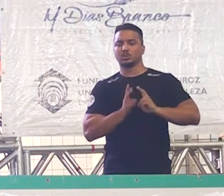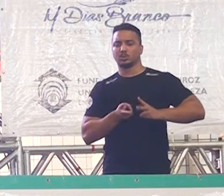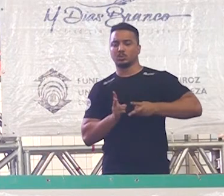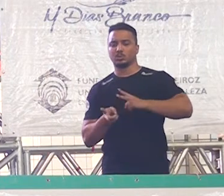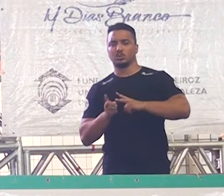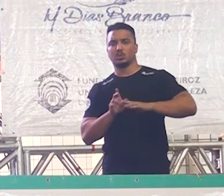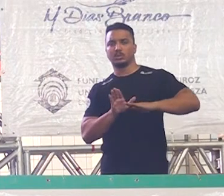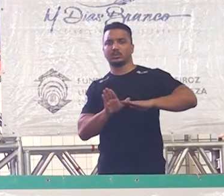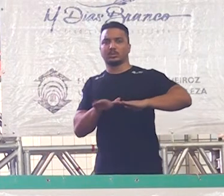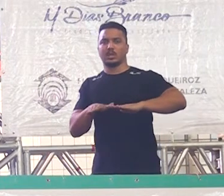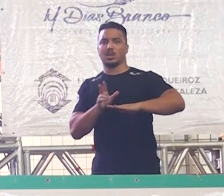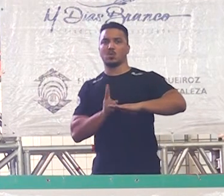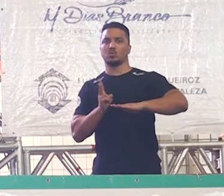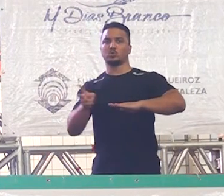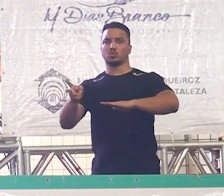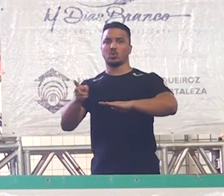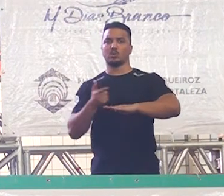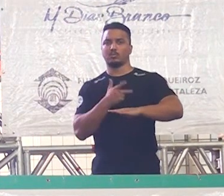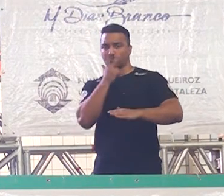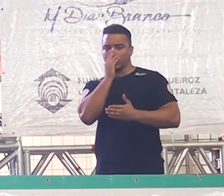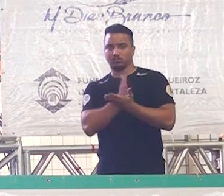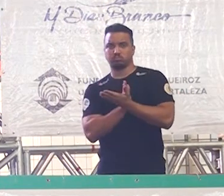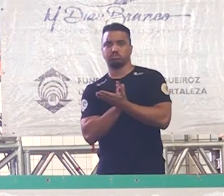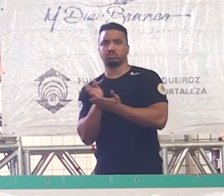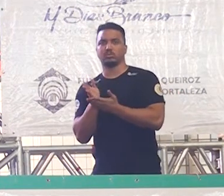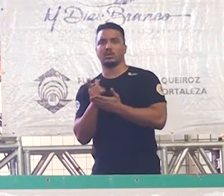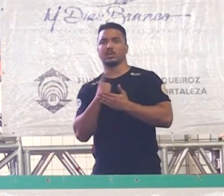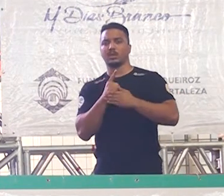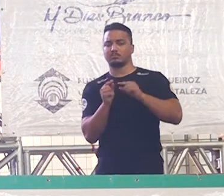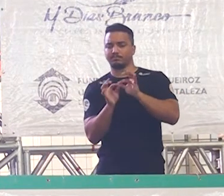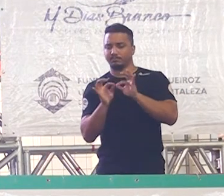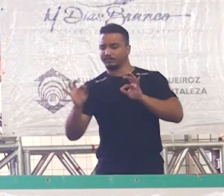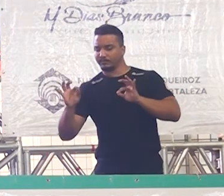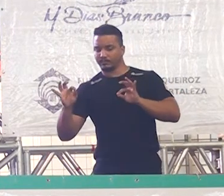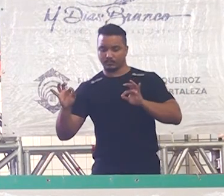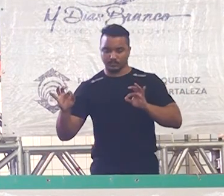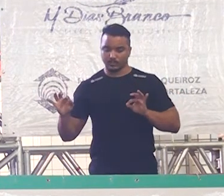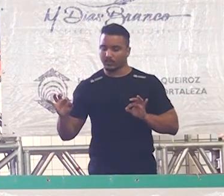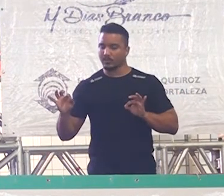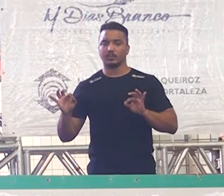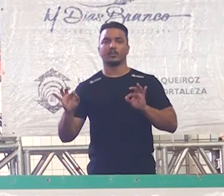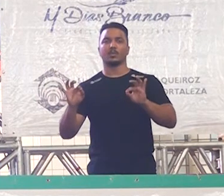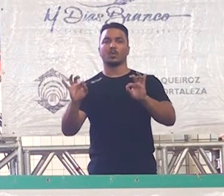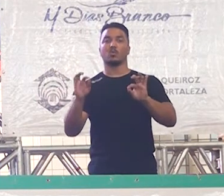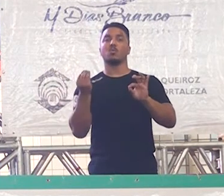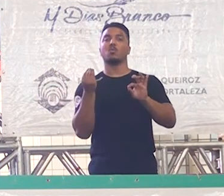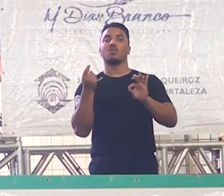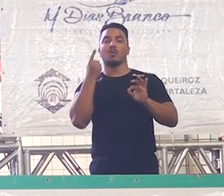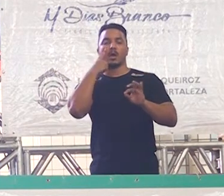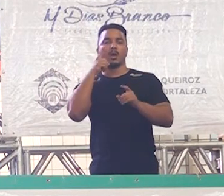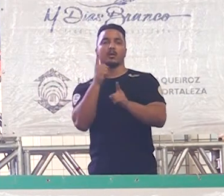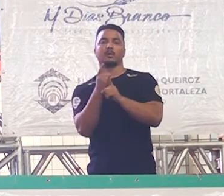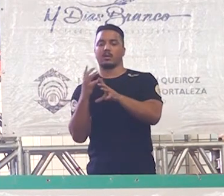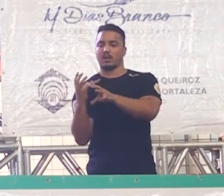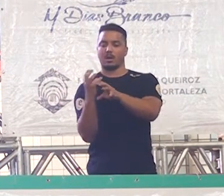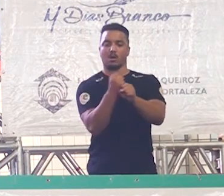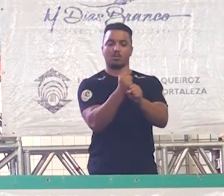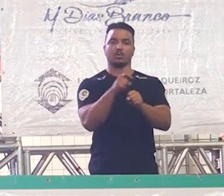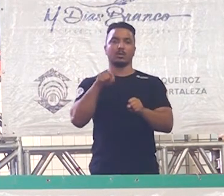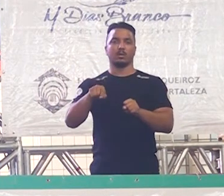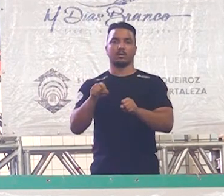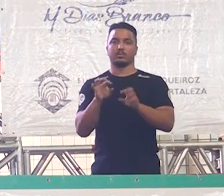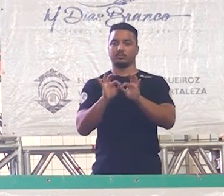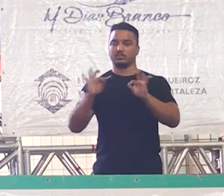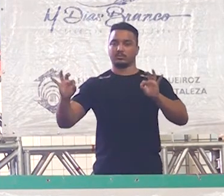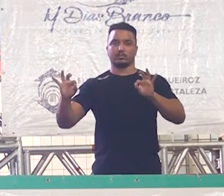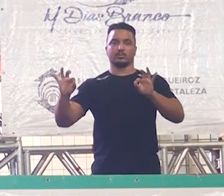continuou acelerando, ele ainda percorreu uma distância. Então, o que a gente vai fazer agora é calcular a distância